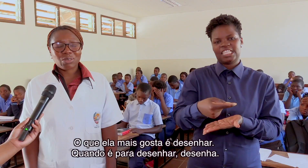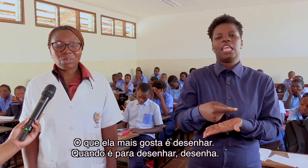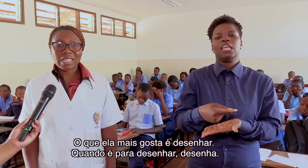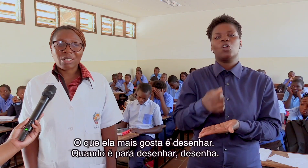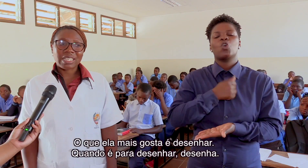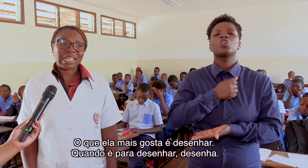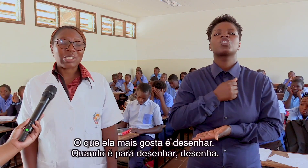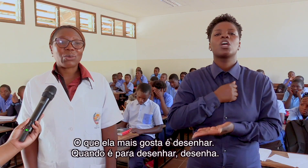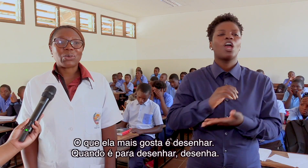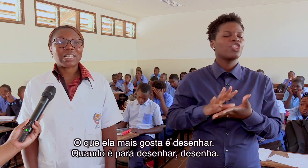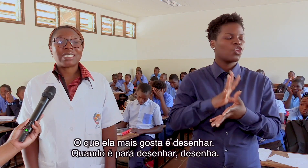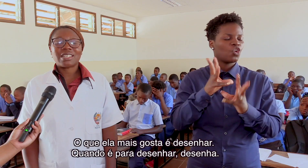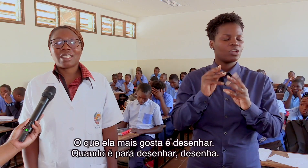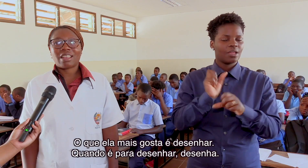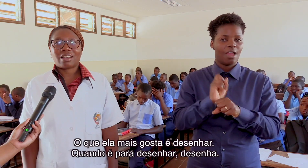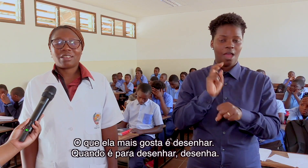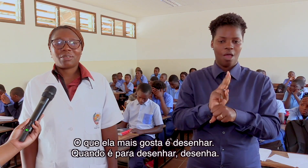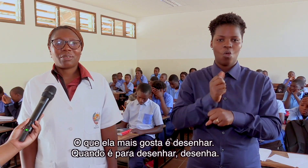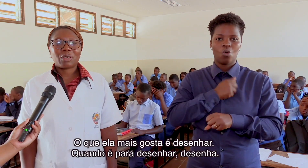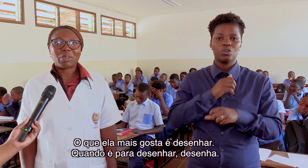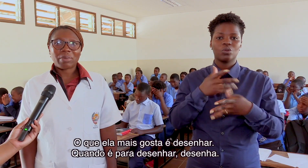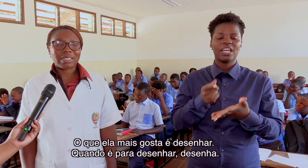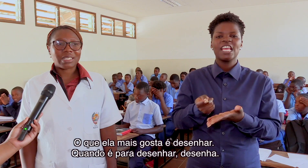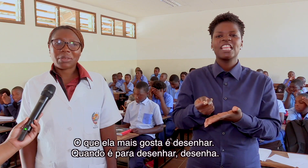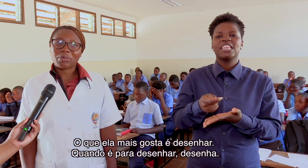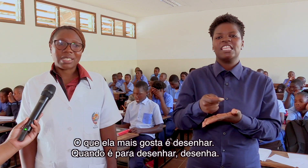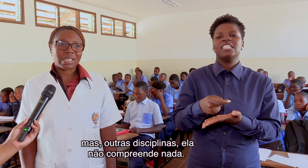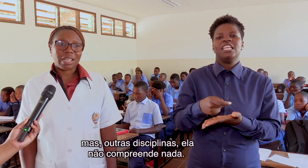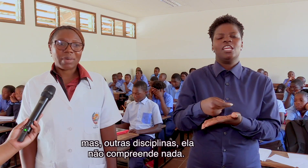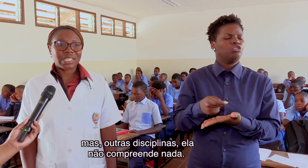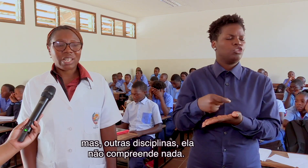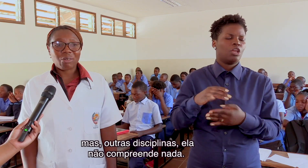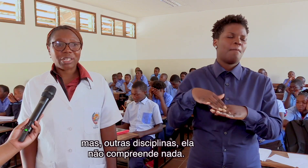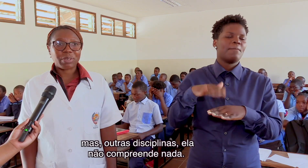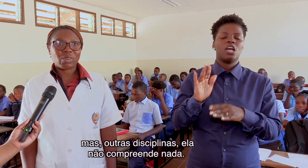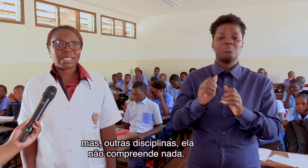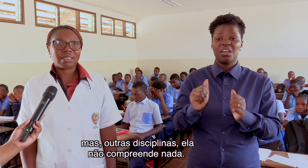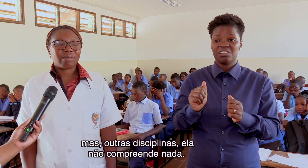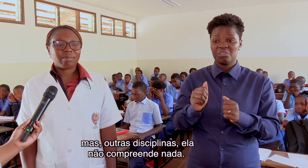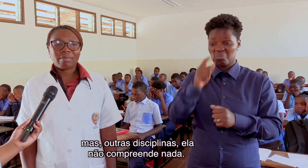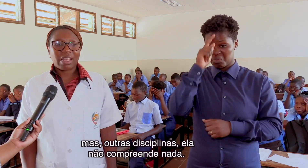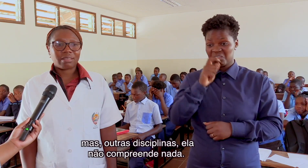Todas as aulas dela só gostam de desenhar. Quando é para desenho, desenha. Mas aulas mesmo assim, nada.